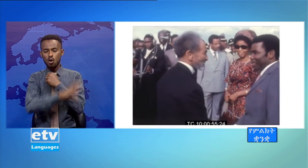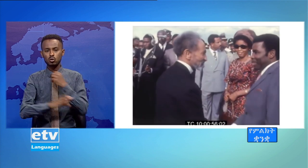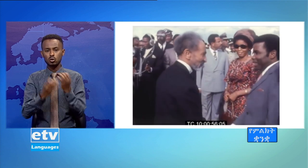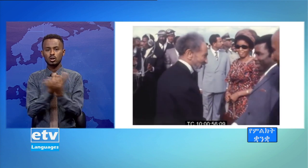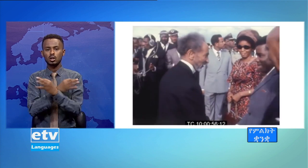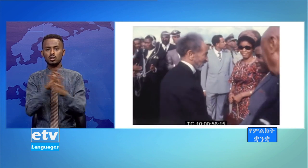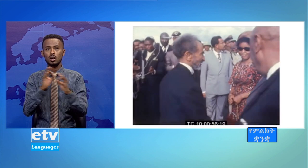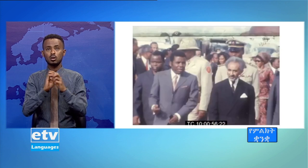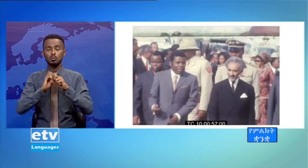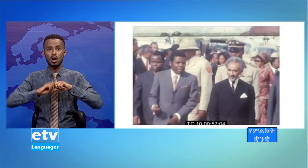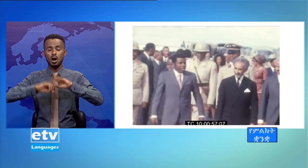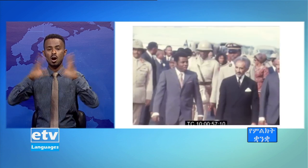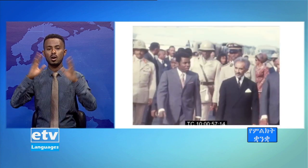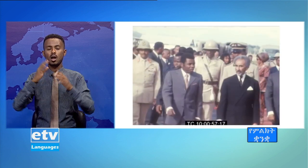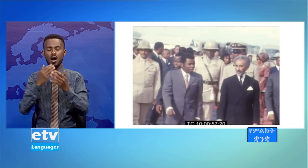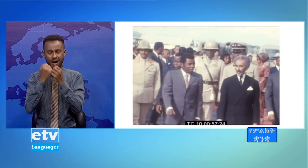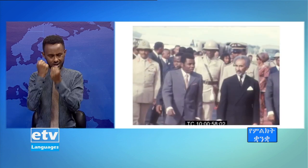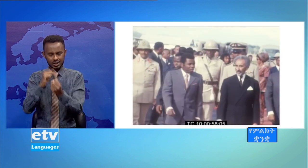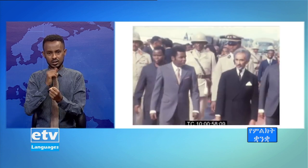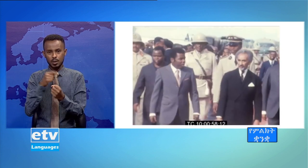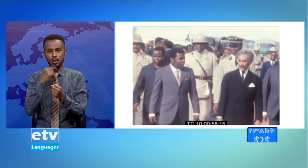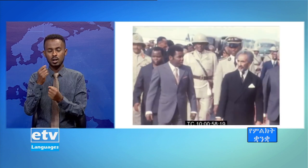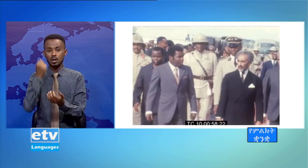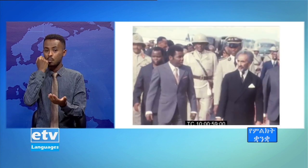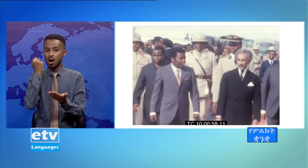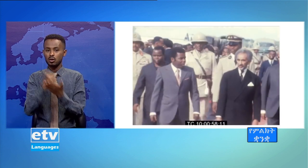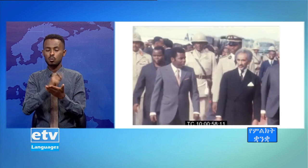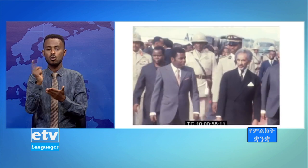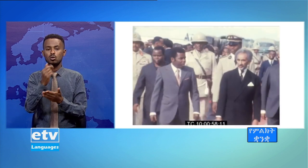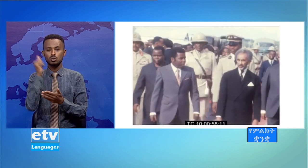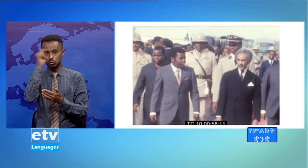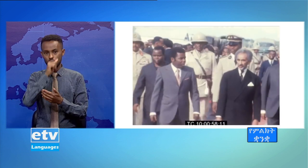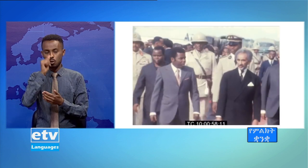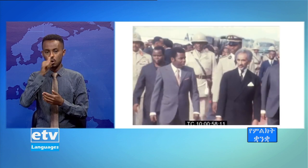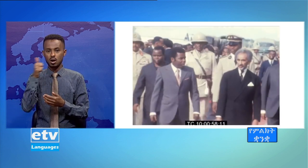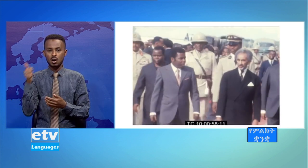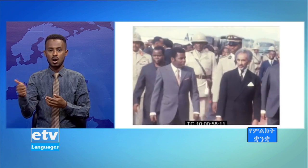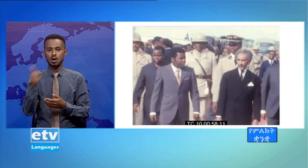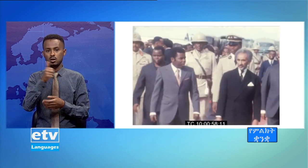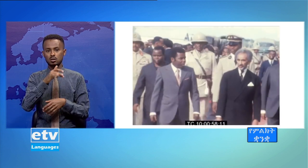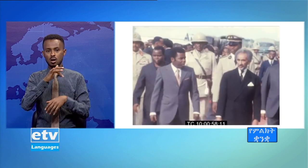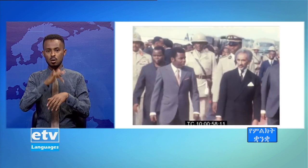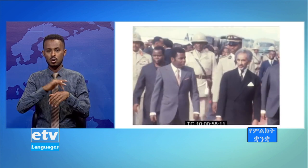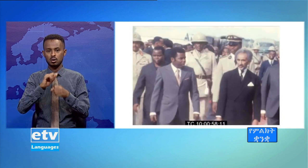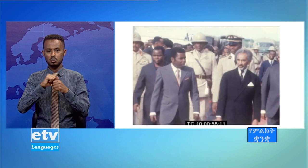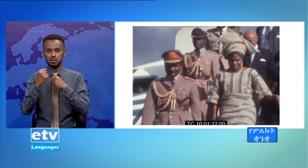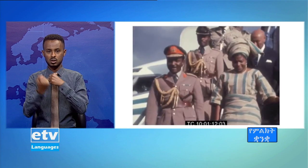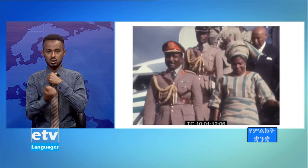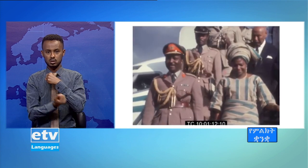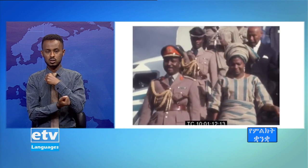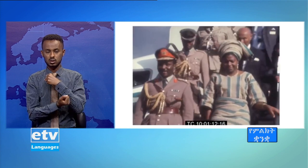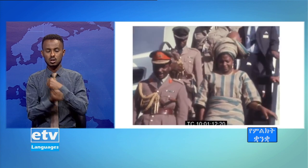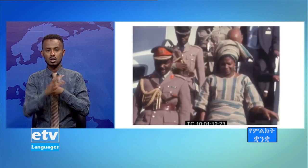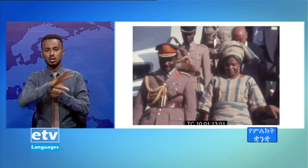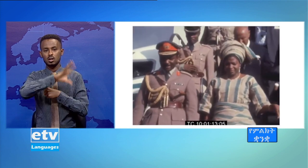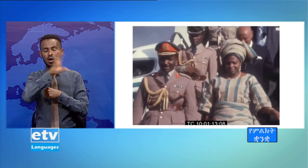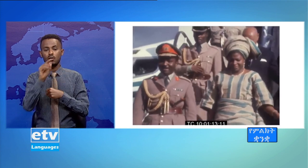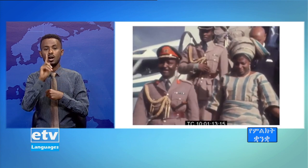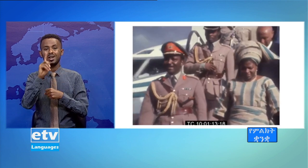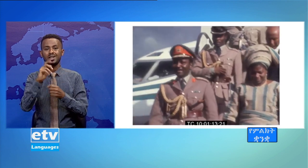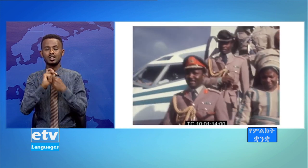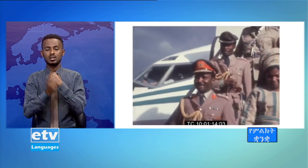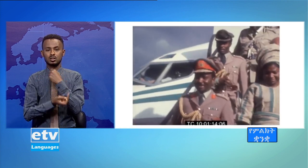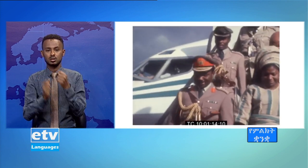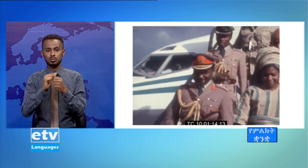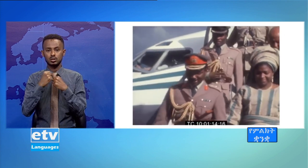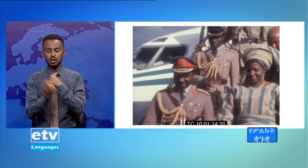የነጻነት ውጋገንና ያለገዛም ባይነት ማተም በሆነችው ኢትዮጵያ አዲስ አበባ ላይ መሰረተች። የአፍሪካ አንድነት ድርጅት